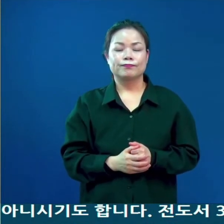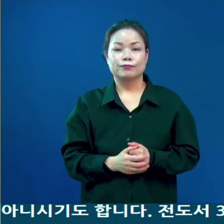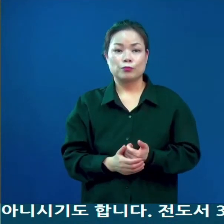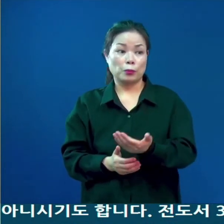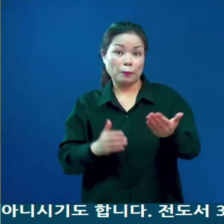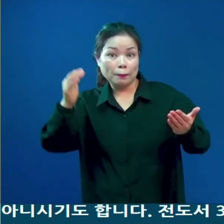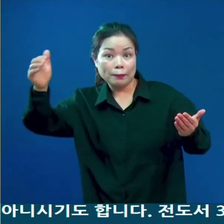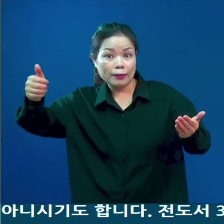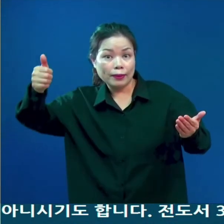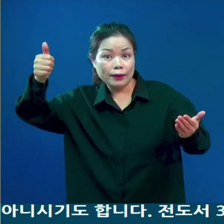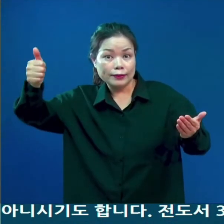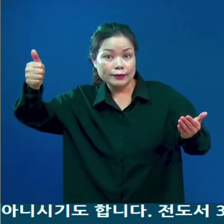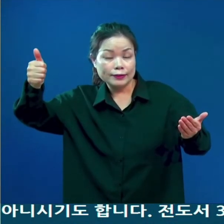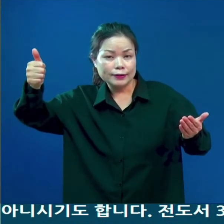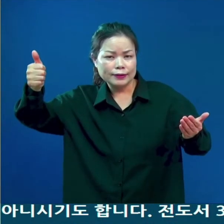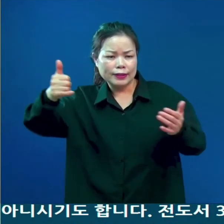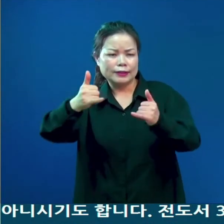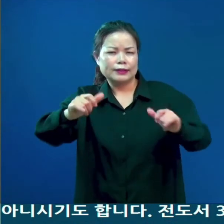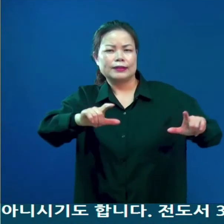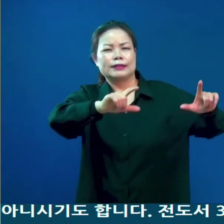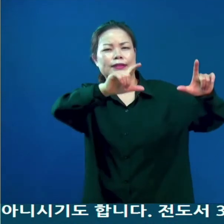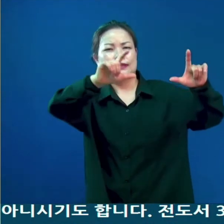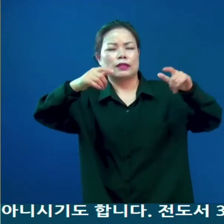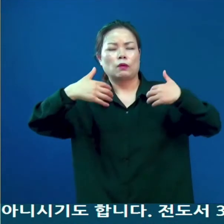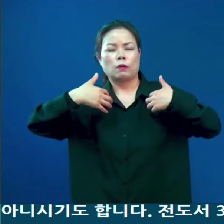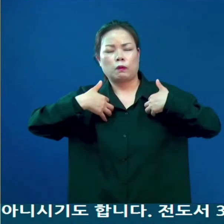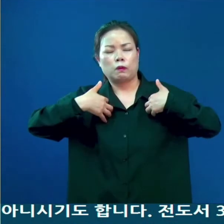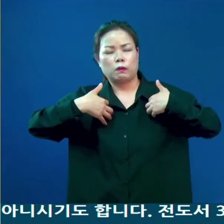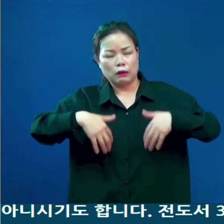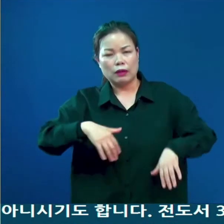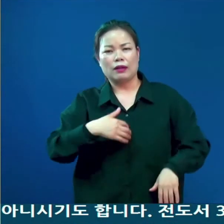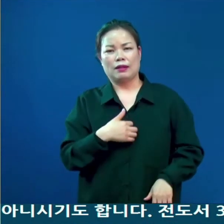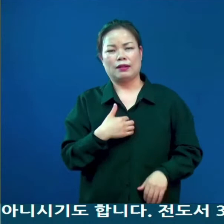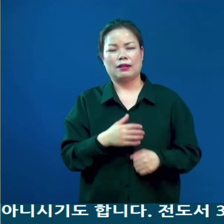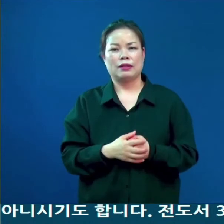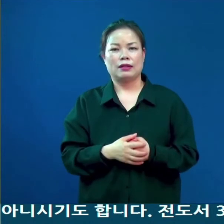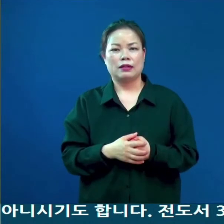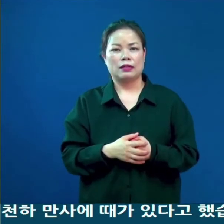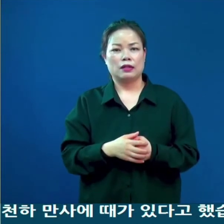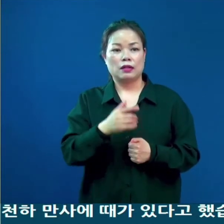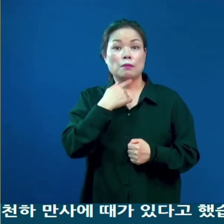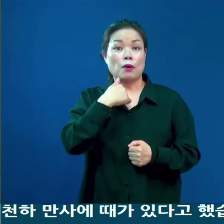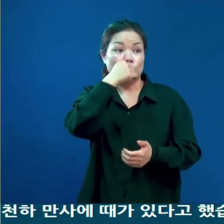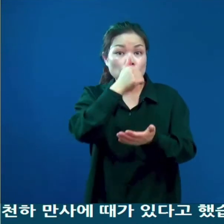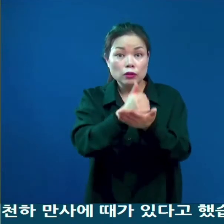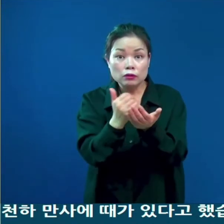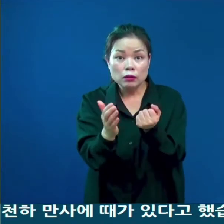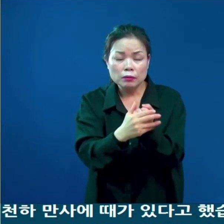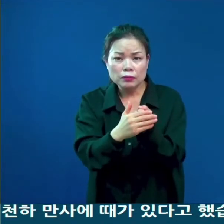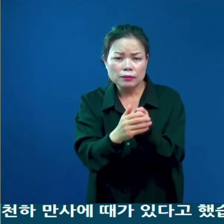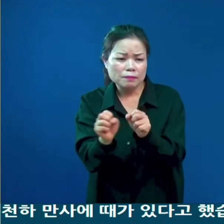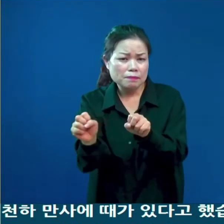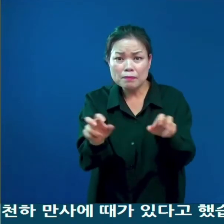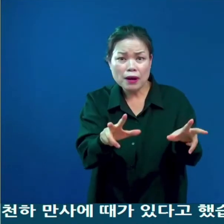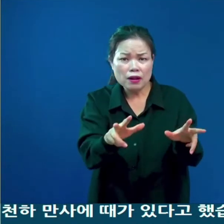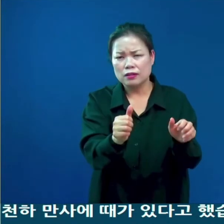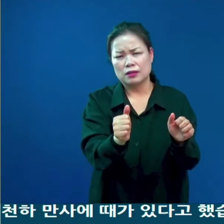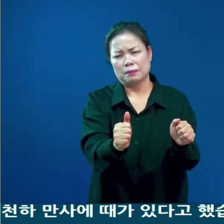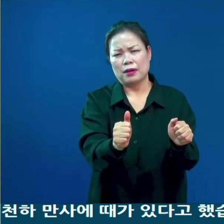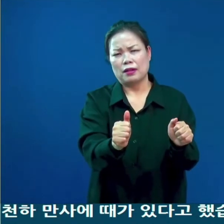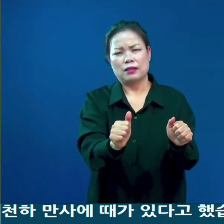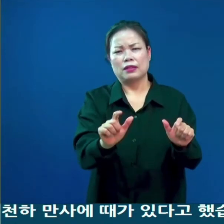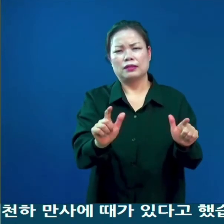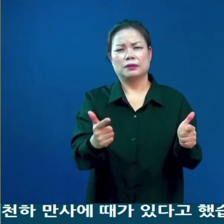여러분, 하나님께서 인생의 그 연약함을 아시기 때문에 범죄하였다고 해서 즉각적으로 심판하지